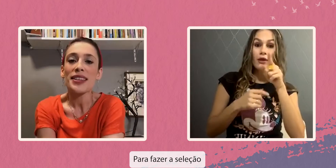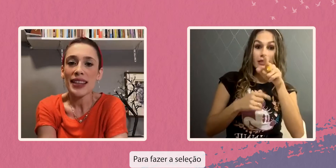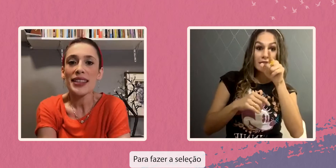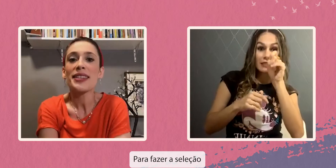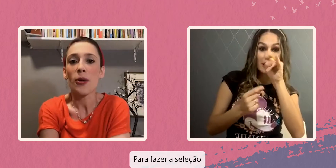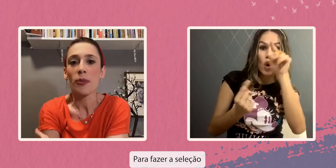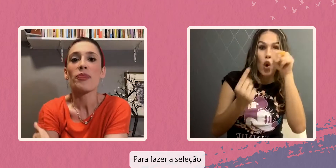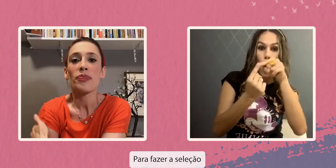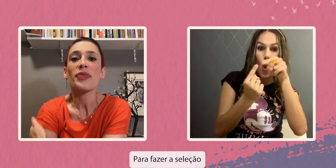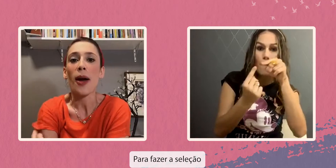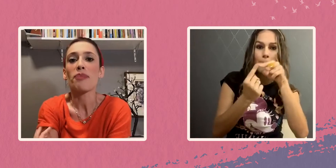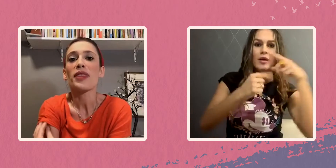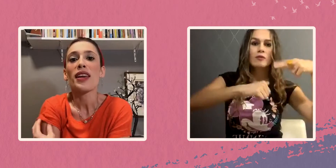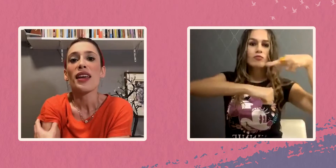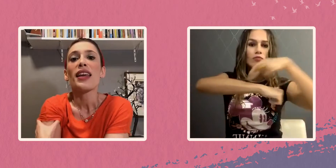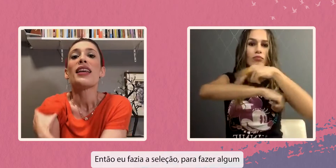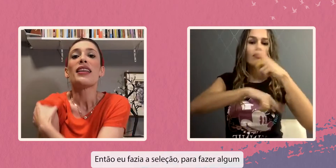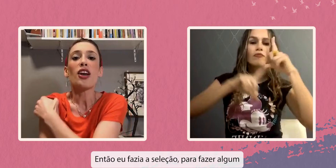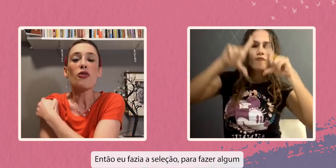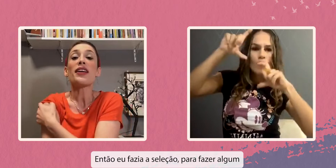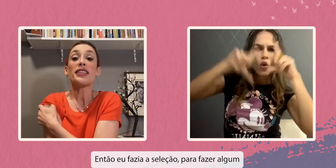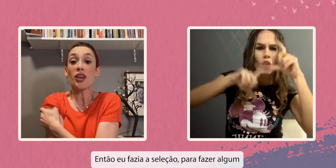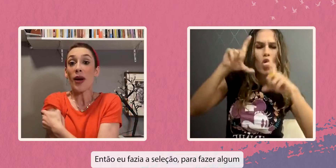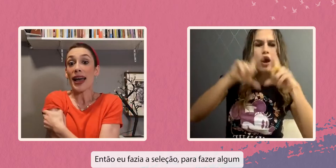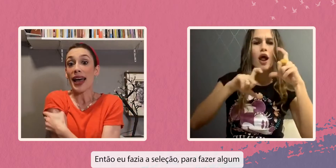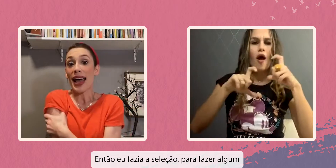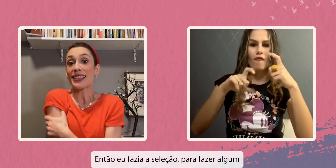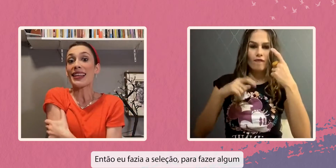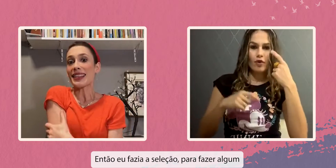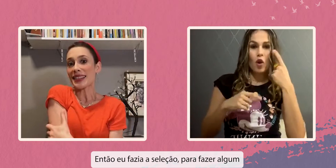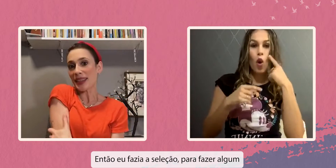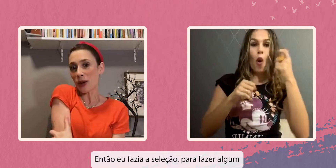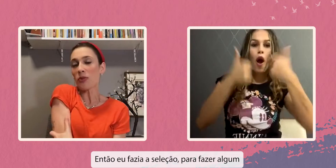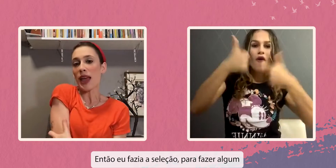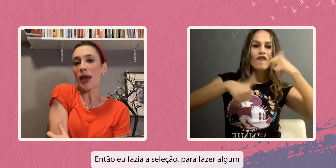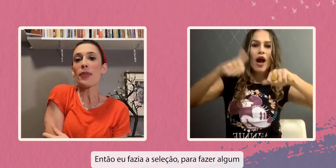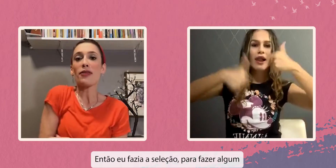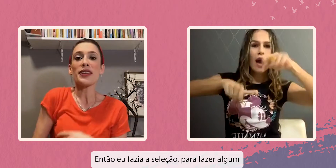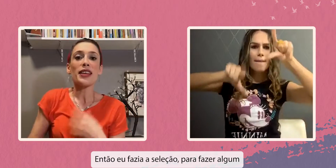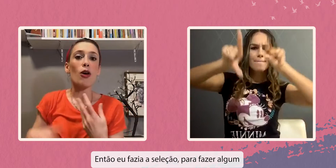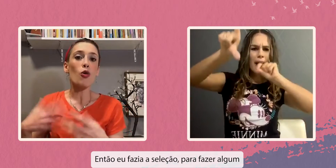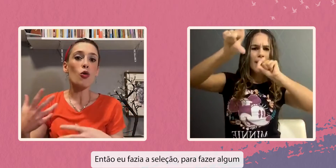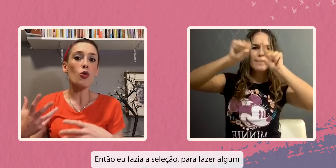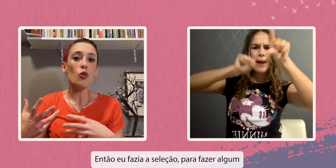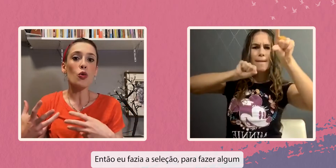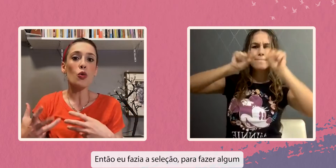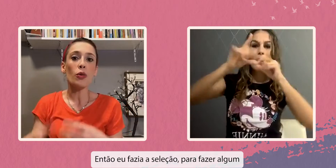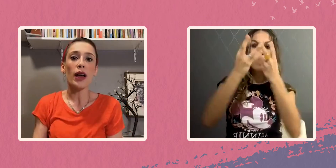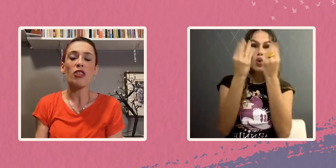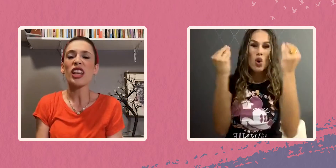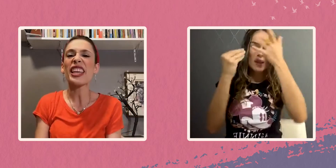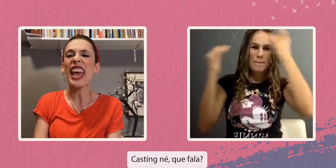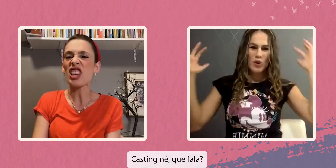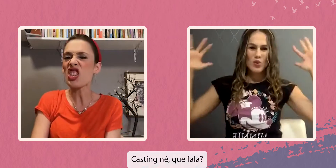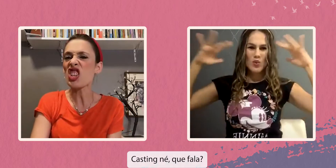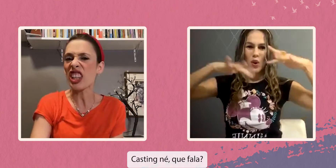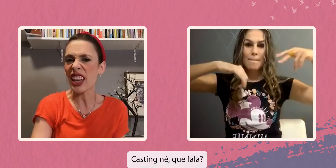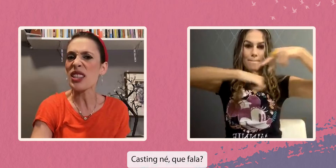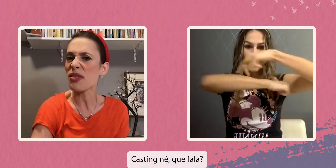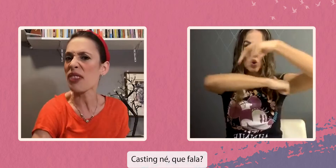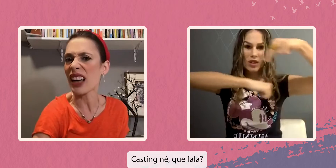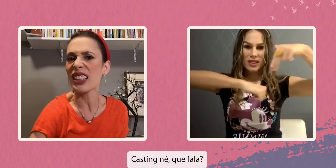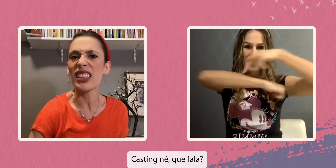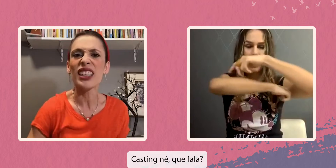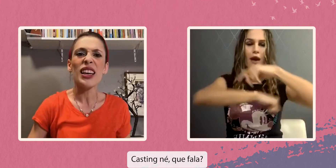Para fazer a seleção. Tá. Então, faziam a seleção, né? Para fazer algum. Acho que é assim,